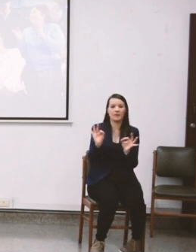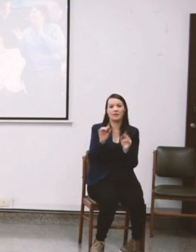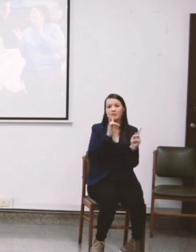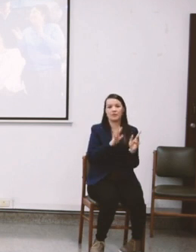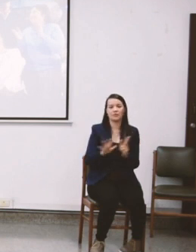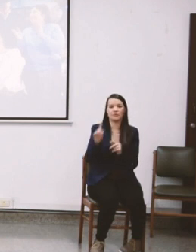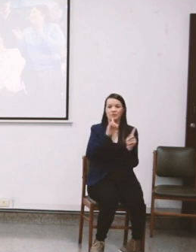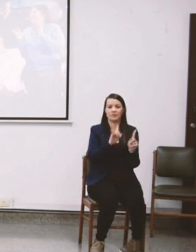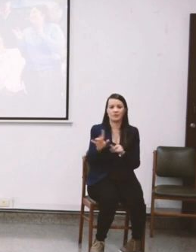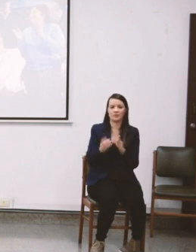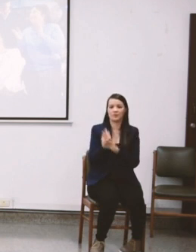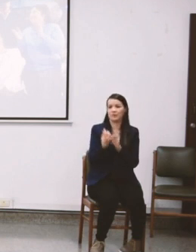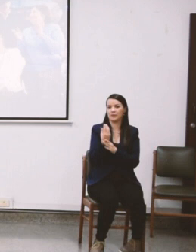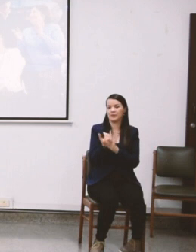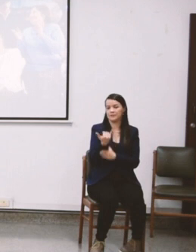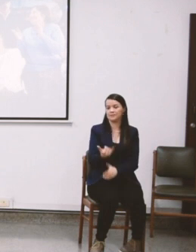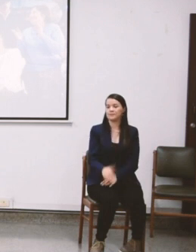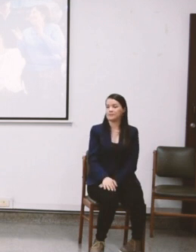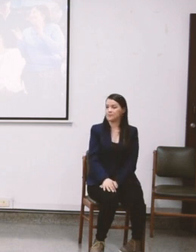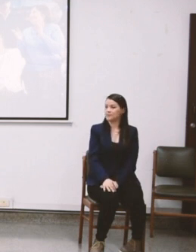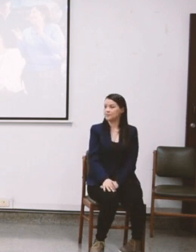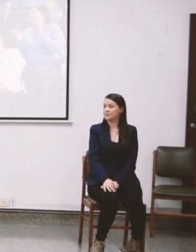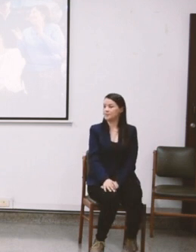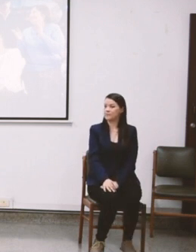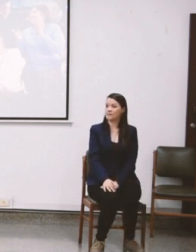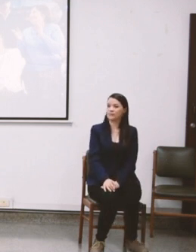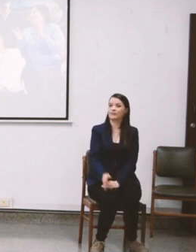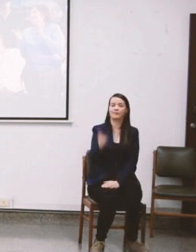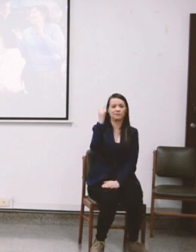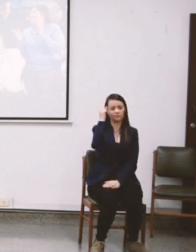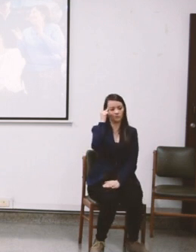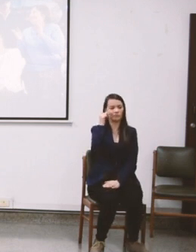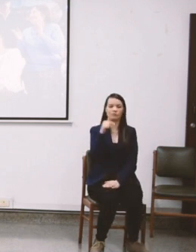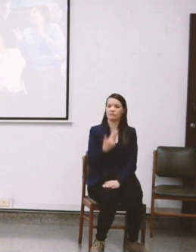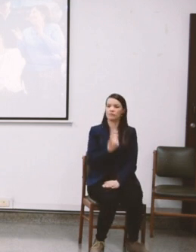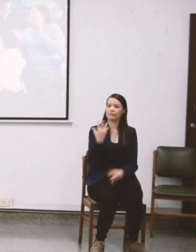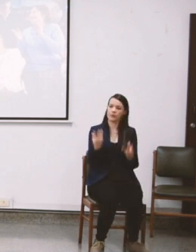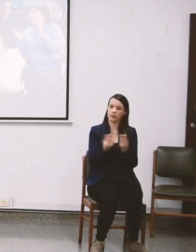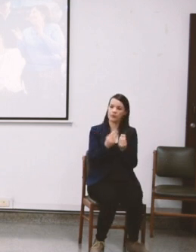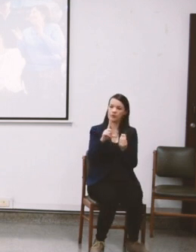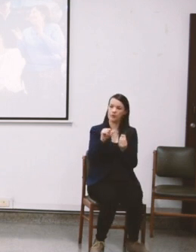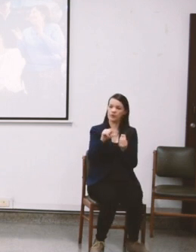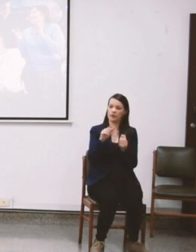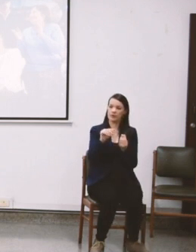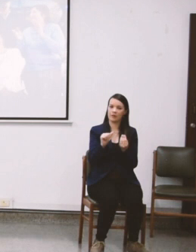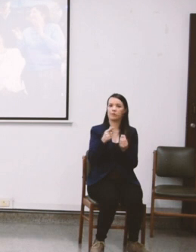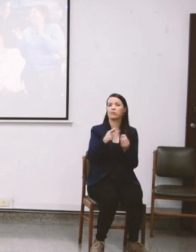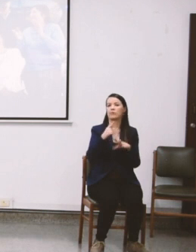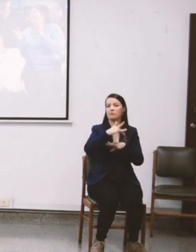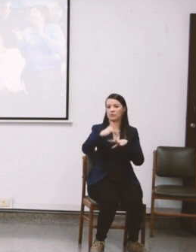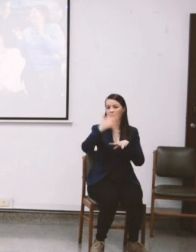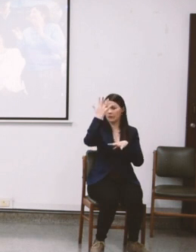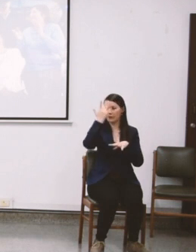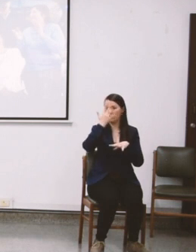narrativas que se crean. Entonces pienso un poco en el colectivo La Lata, que lo pueden buscar así en Facebook, hacen muchas cosas, que